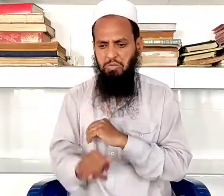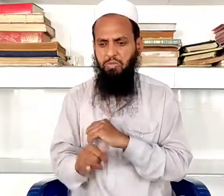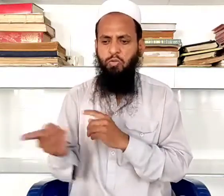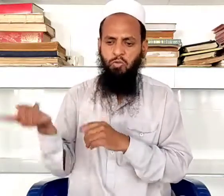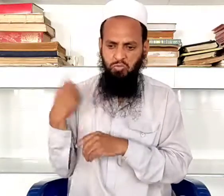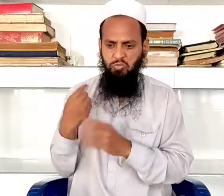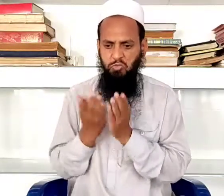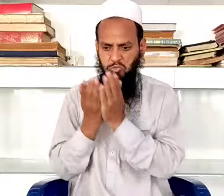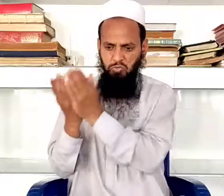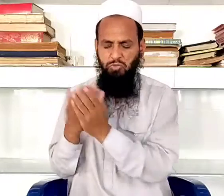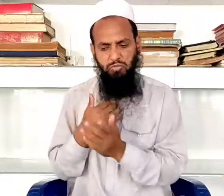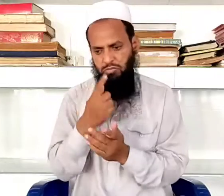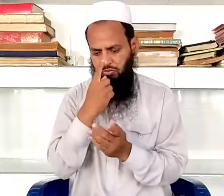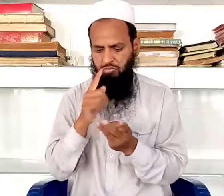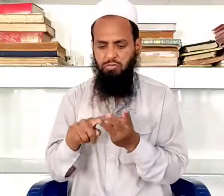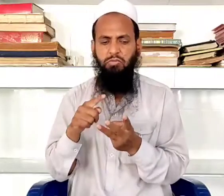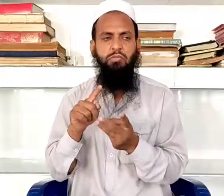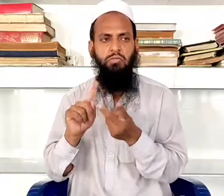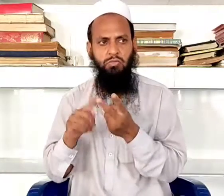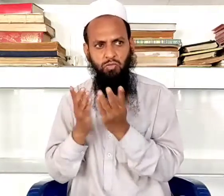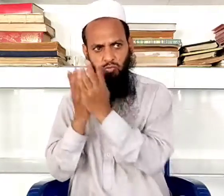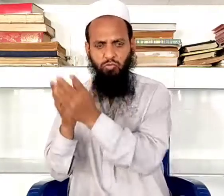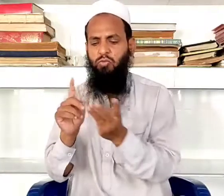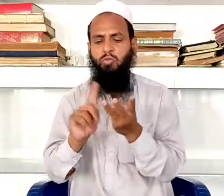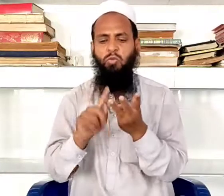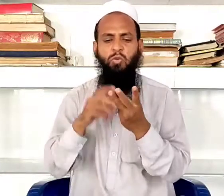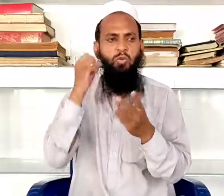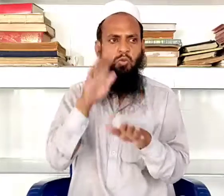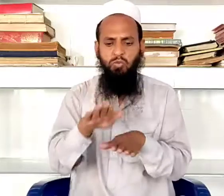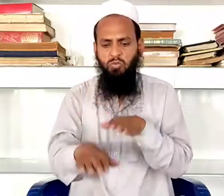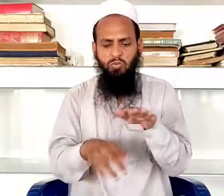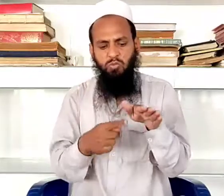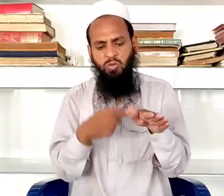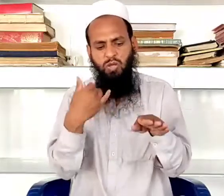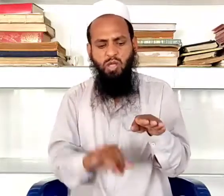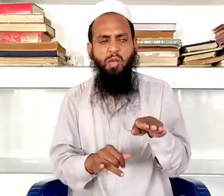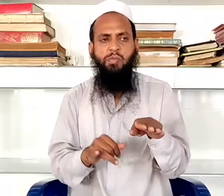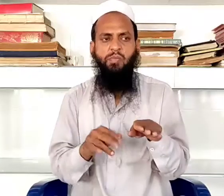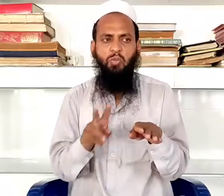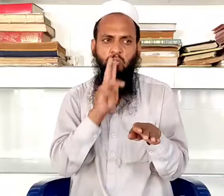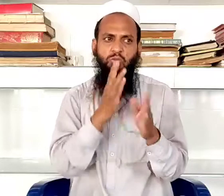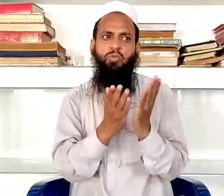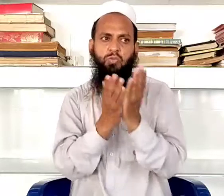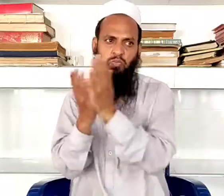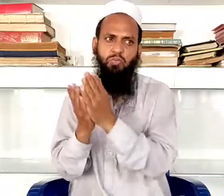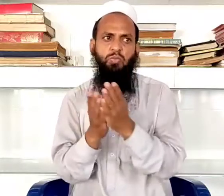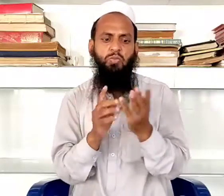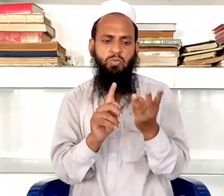ਨੇ ਉਹਨਾਂ ਵਾਸਤੇ ਵੀ ਦੁਆ ਕਰੋ ਉਹਨਾਂ ਦਾ ਪੈਰ ਜ਼ਖਮੀ ਅੱਲਾਹ ਪਾਕ ਉਹਨਾਂ ਨੂੰ ਸਿਹਤ ਤੰਦਰੁਸਤੀ ਦਾ ਫਰਮਾਇਆ ਔਰ ਹੋਰ ਵੀ ਕਈ ਦੋਸਤਾਂ ਨੇ ਫੋਨ ਦੇ